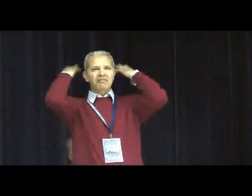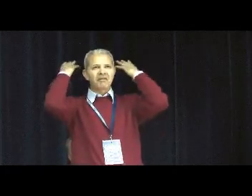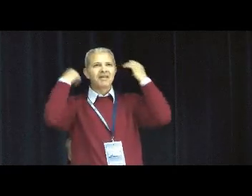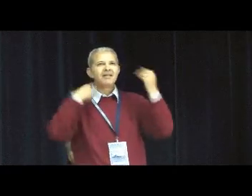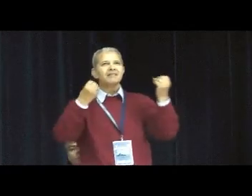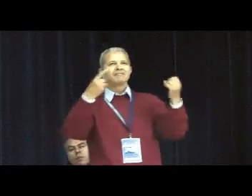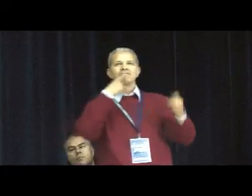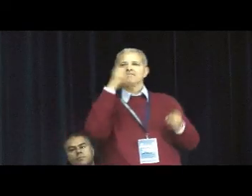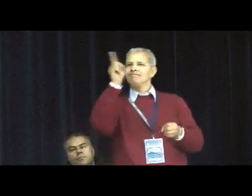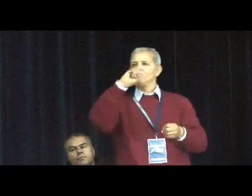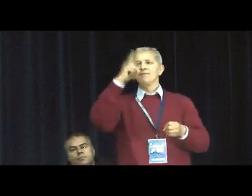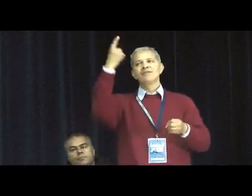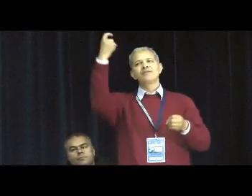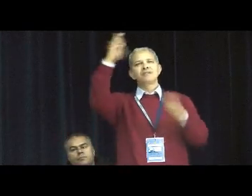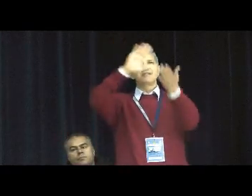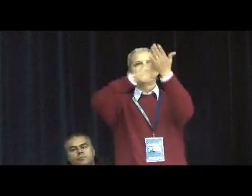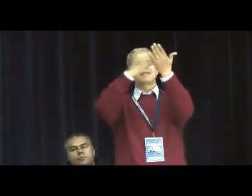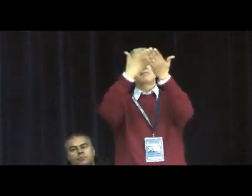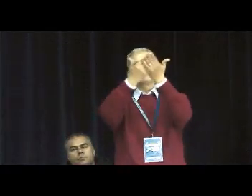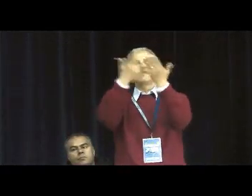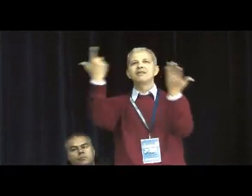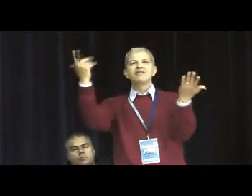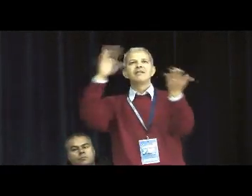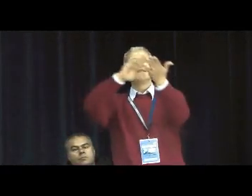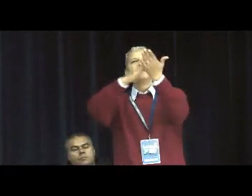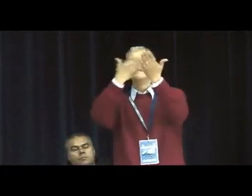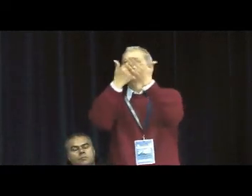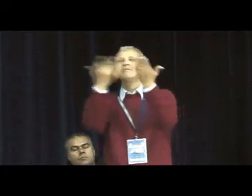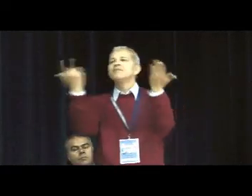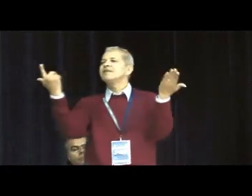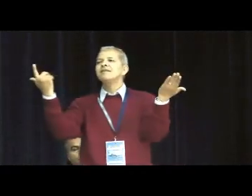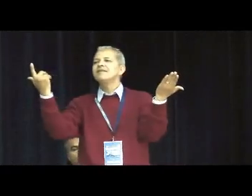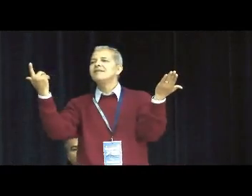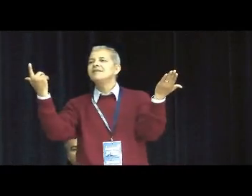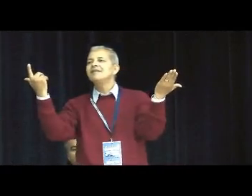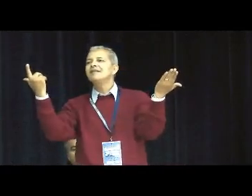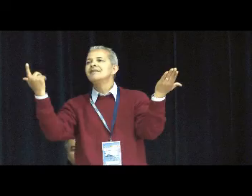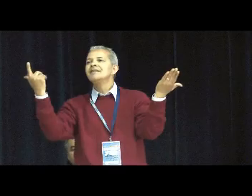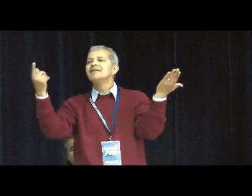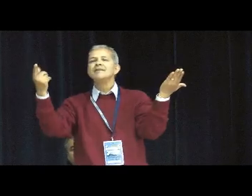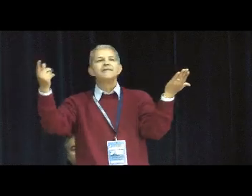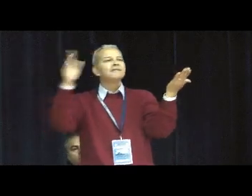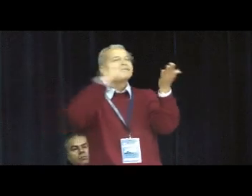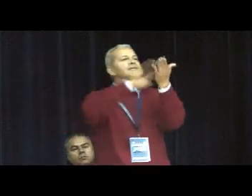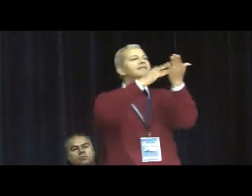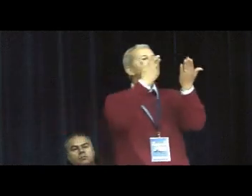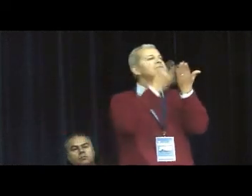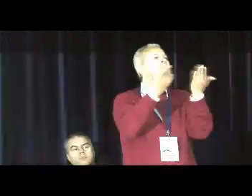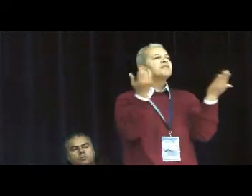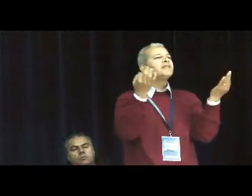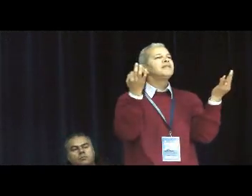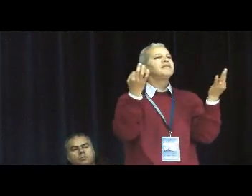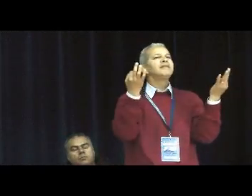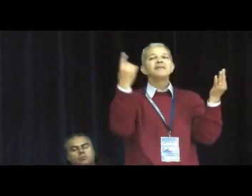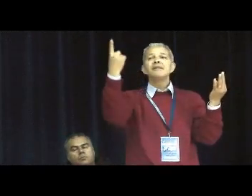حنا تنشوفوا بان مجموعه ديال اللقاءات تنظم، يفترض انها تناقش حقوق الاشخاص الصوم، ولكن تكون لقاءات غير